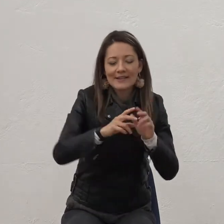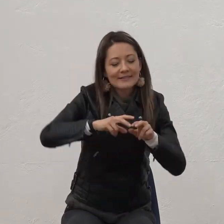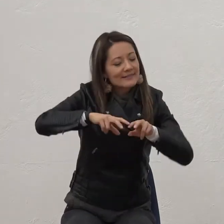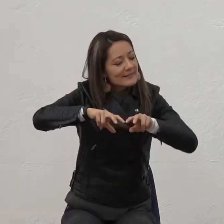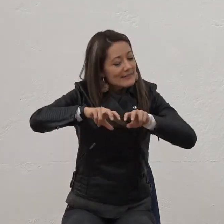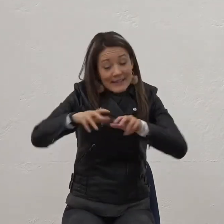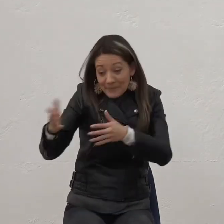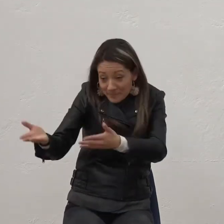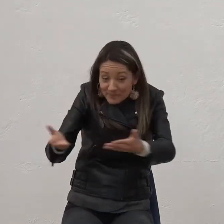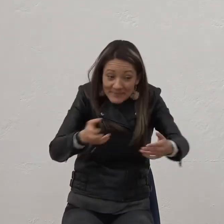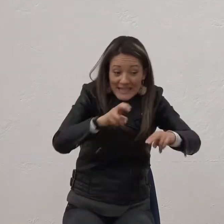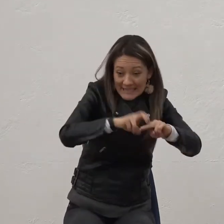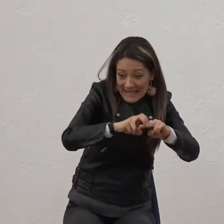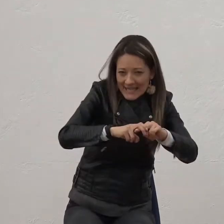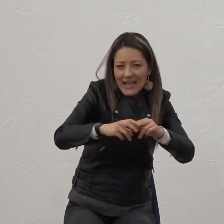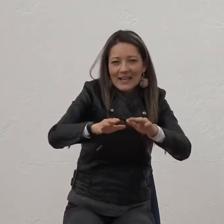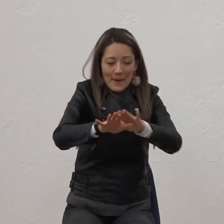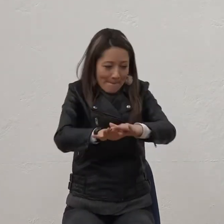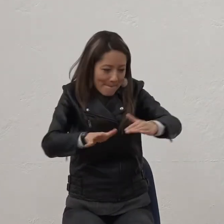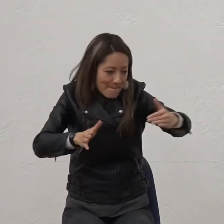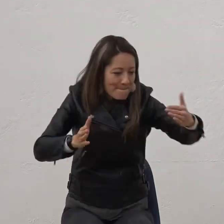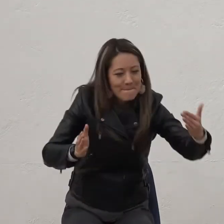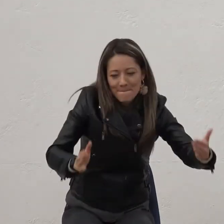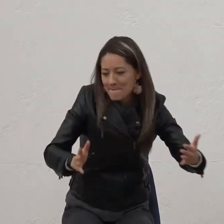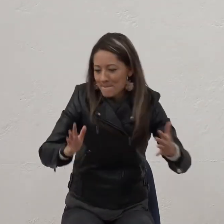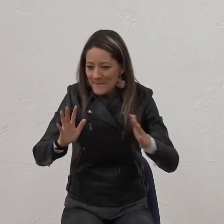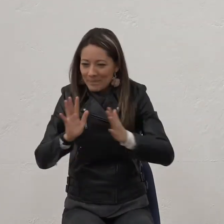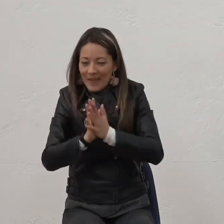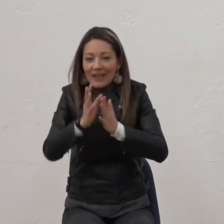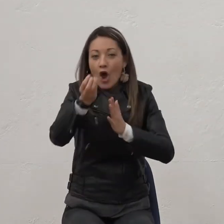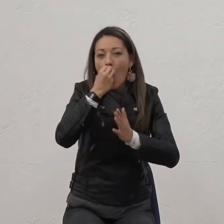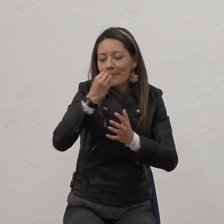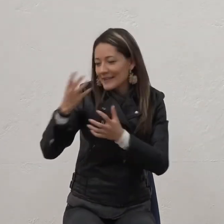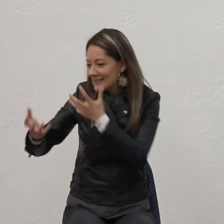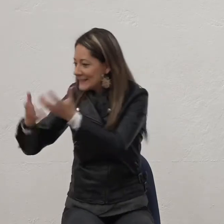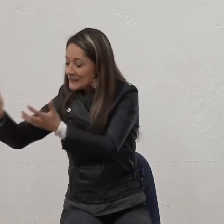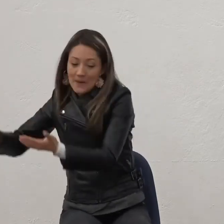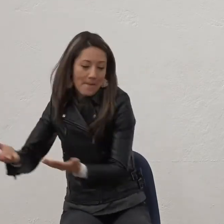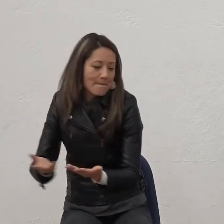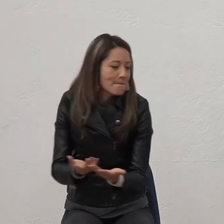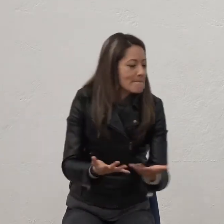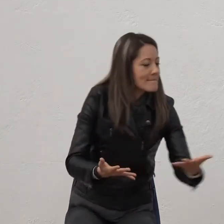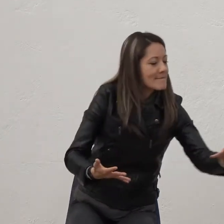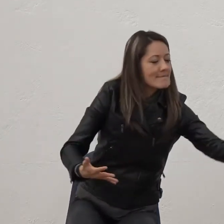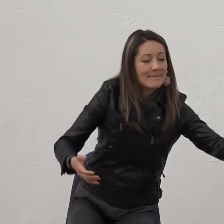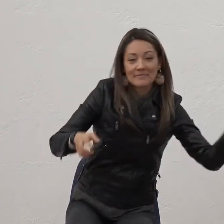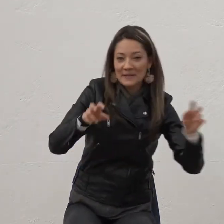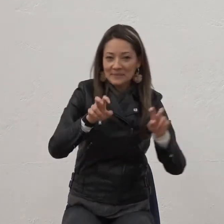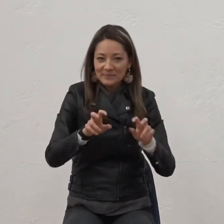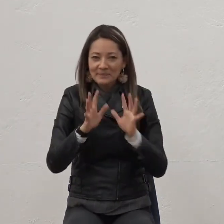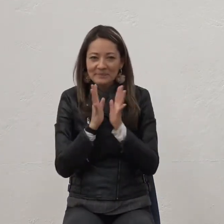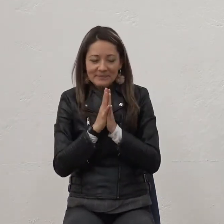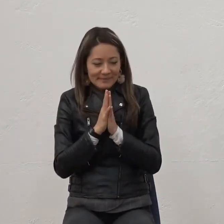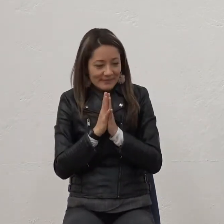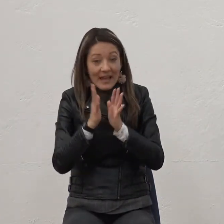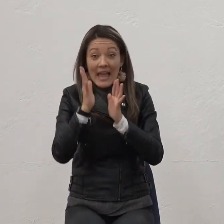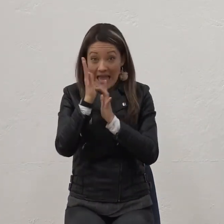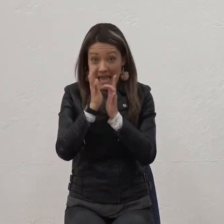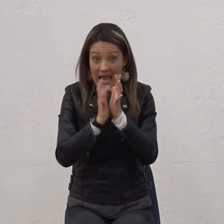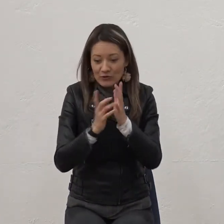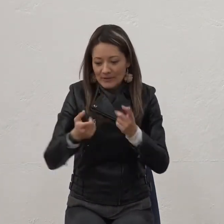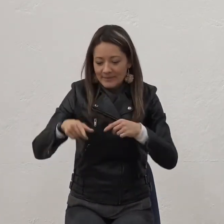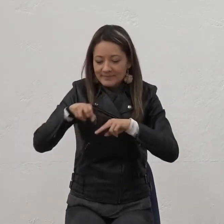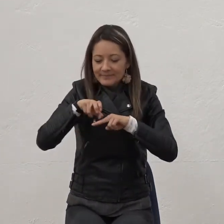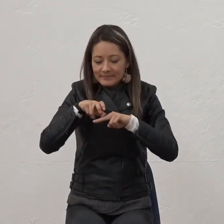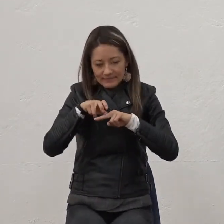y siéntate, y le preparó la mesa y los alimentos se extendió y le dio y se sentó. Y Jesús se sentó